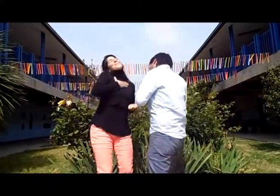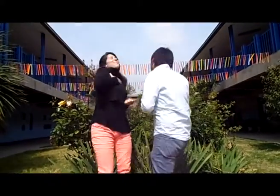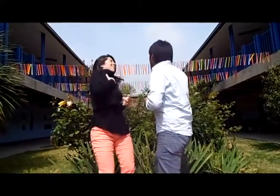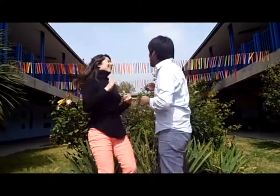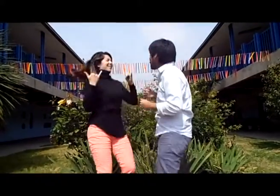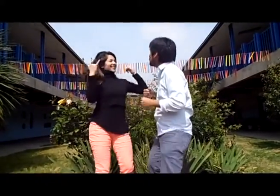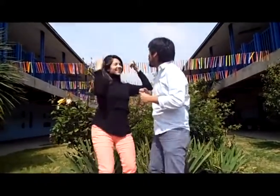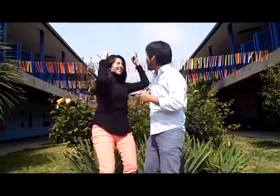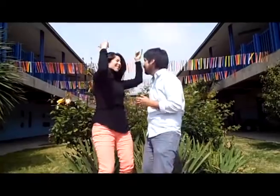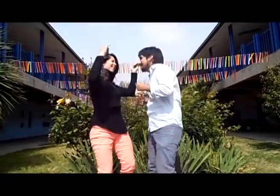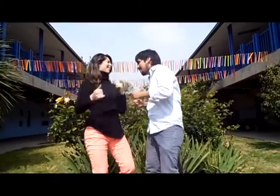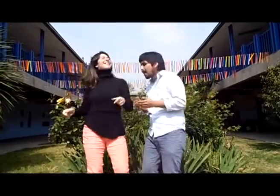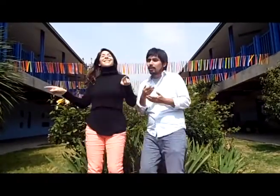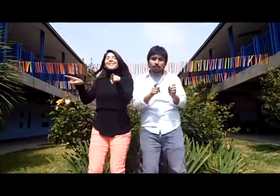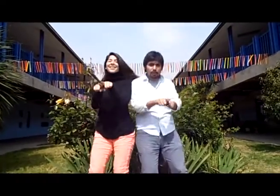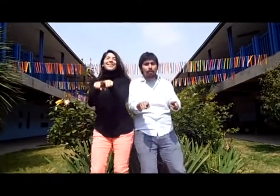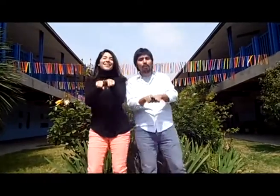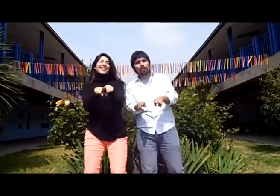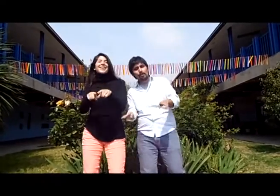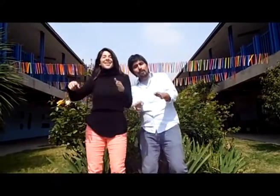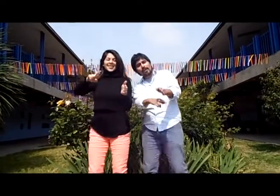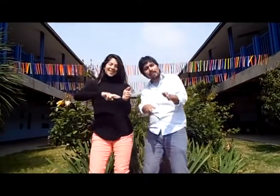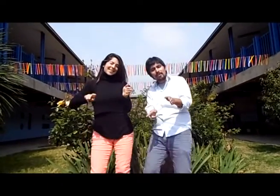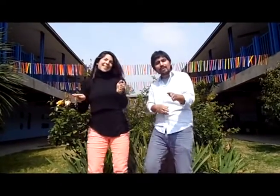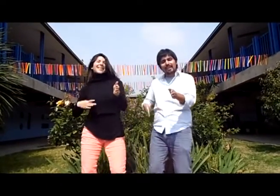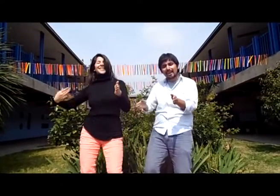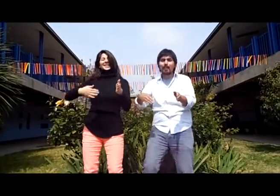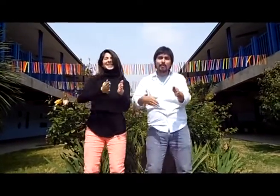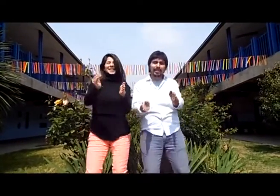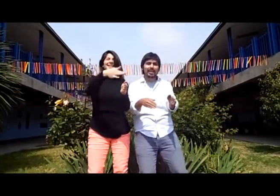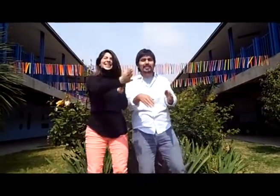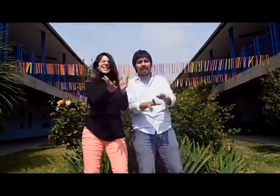sube la bilirrubina a mí. Como un río que camina hacia